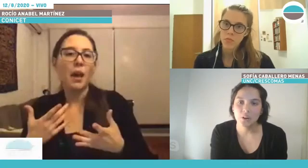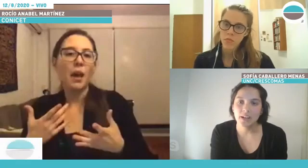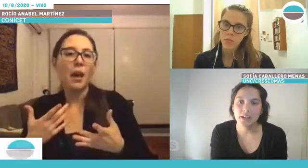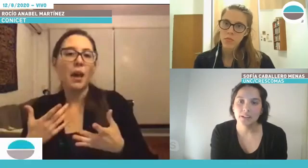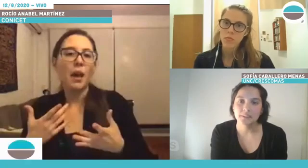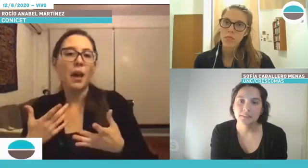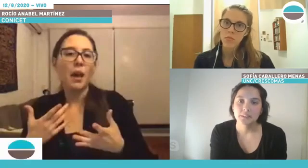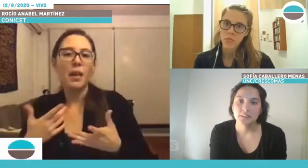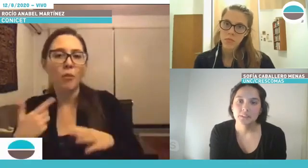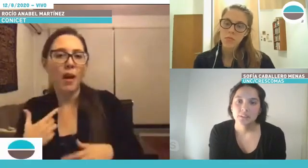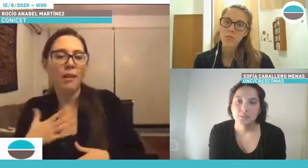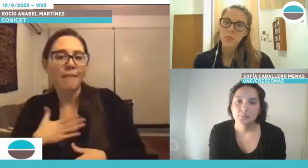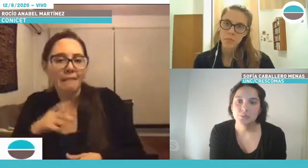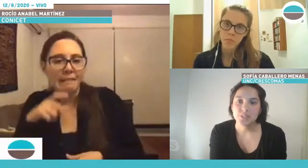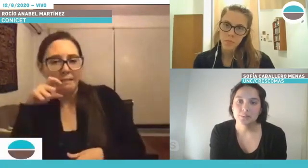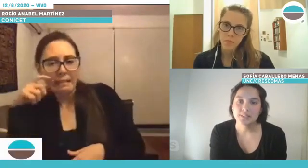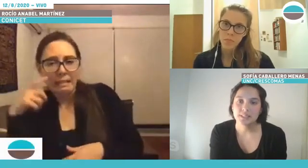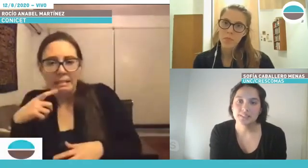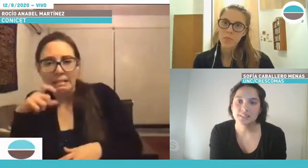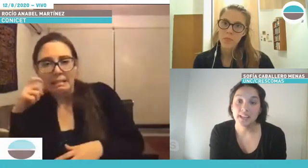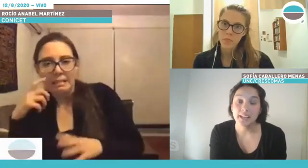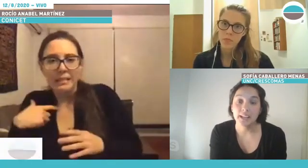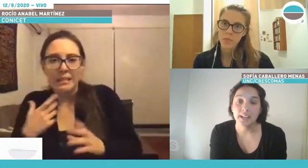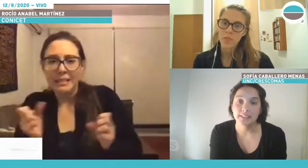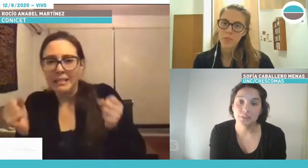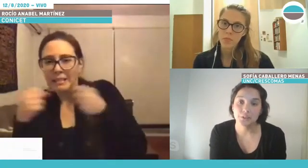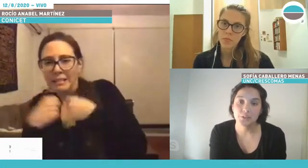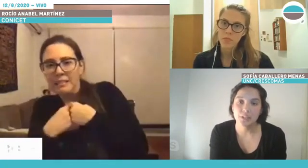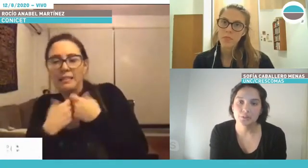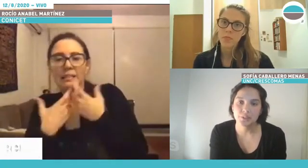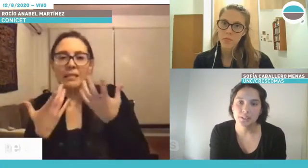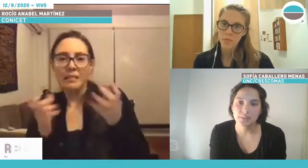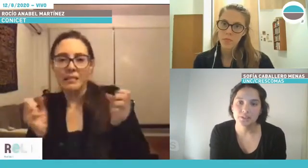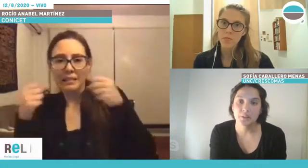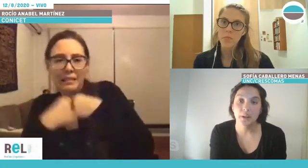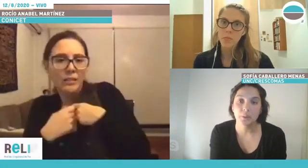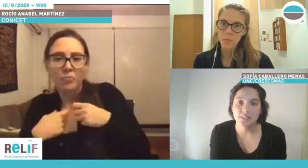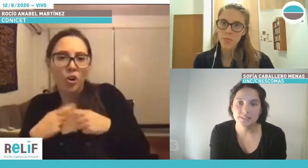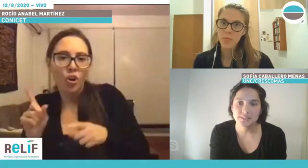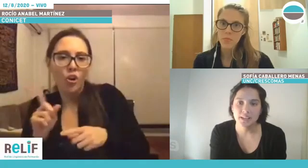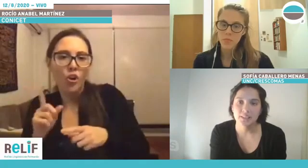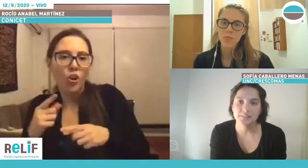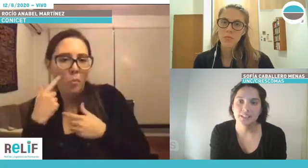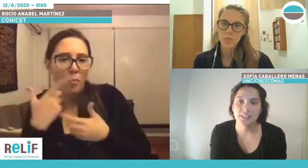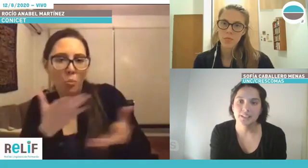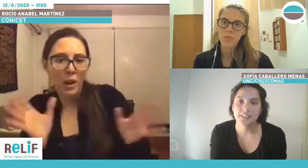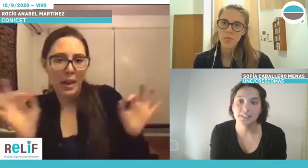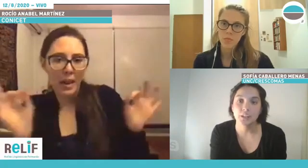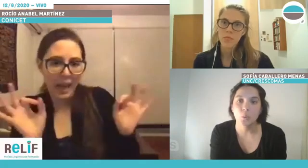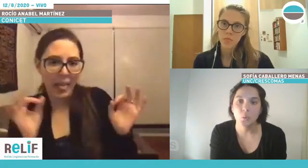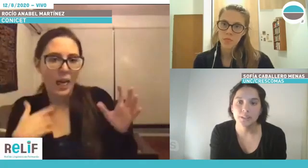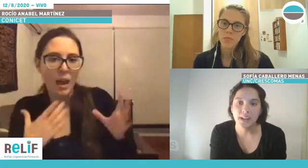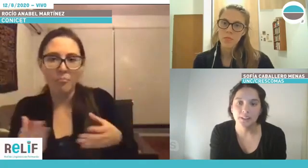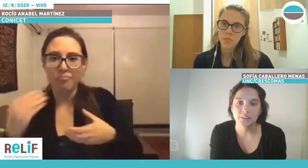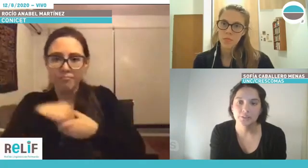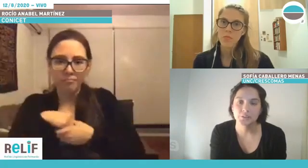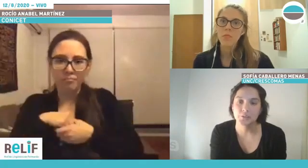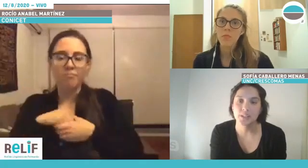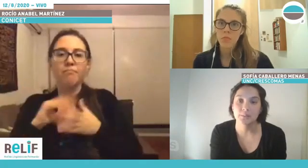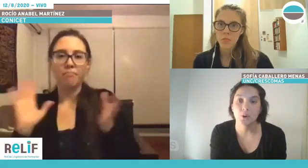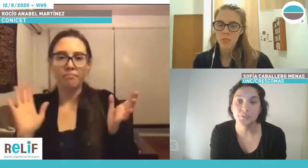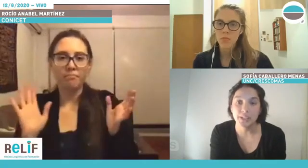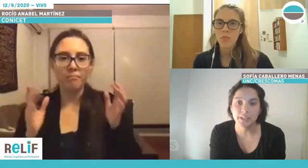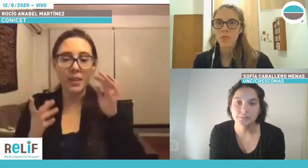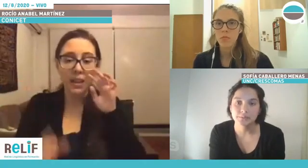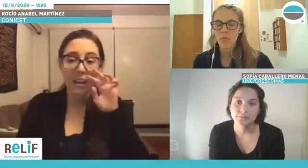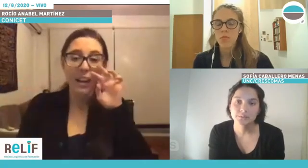familiares, del hogar. Muchas veces está asociado a un sentimiento de vergüenza, se quiere ocultar, no se